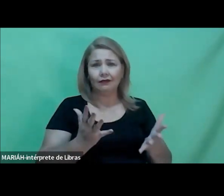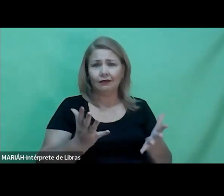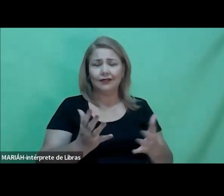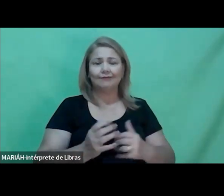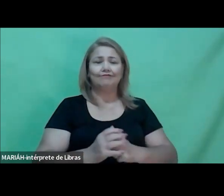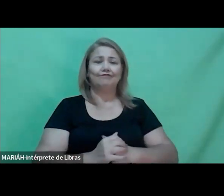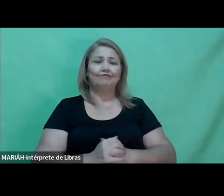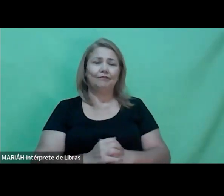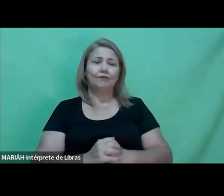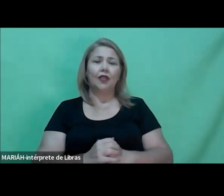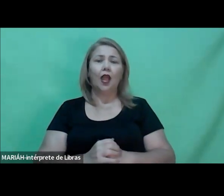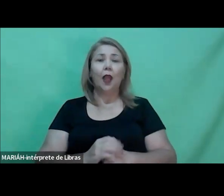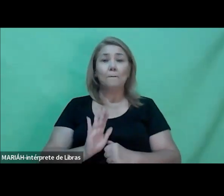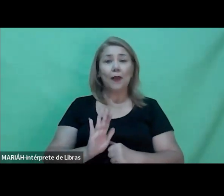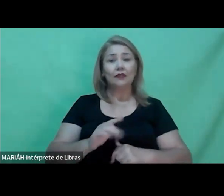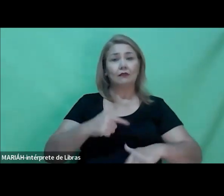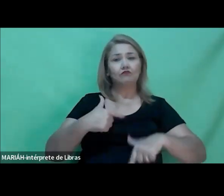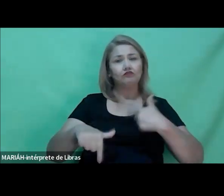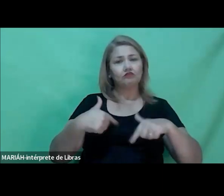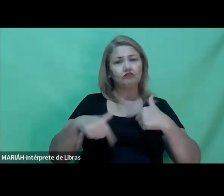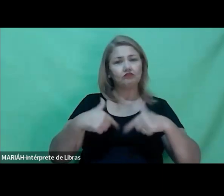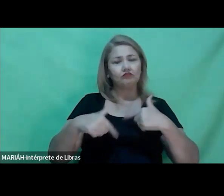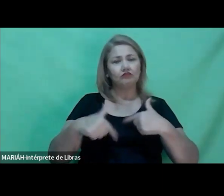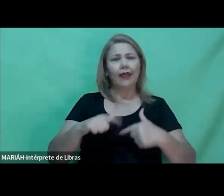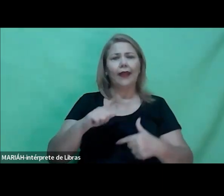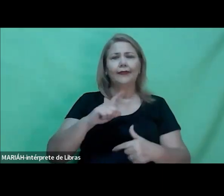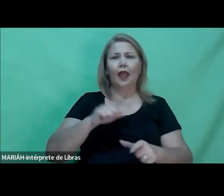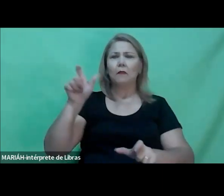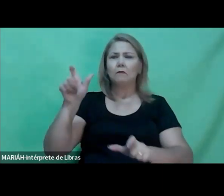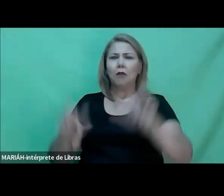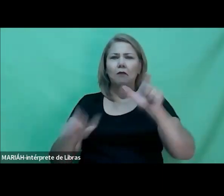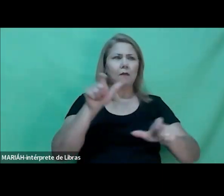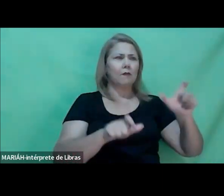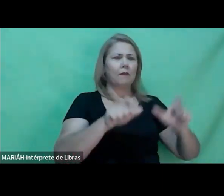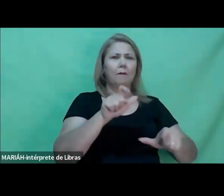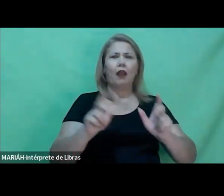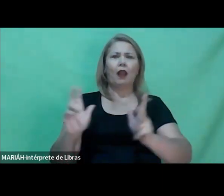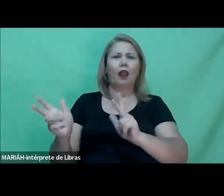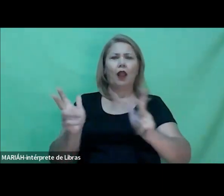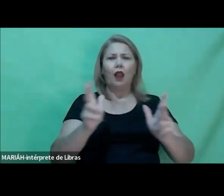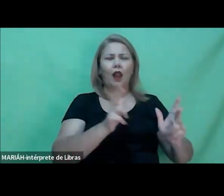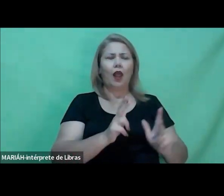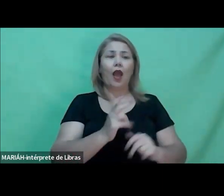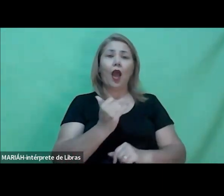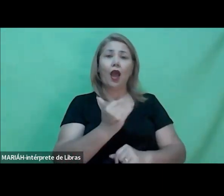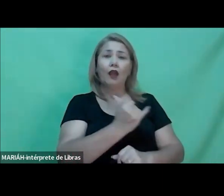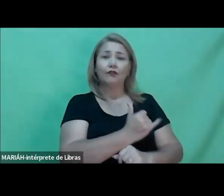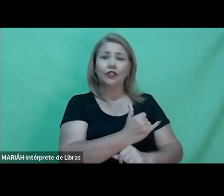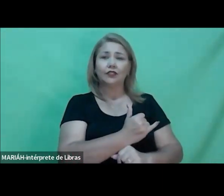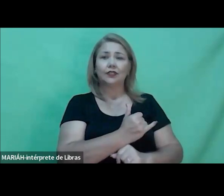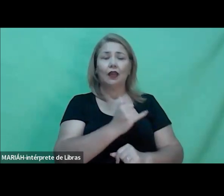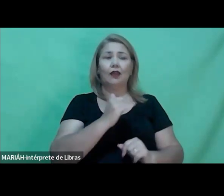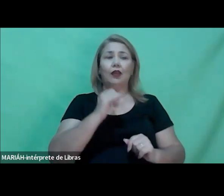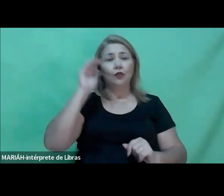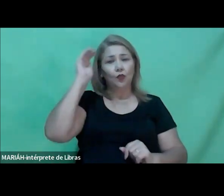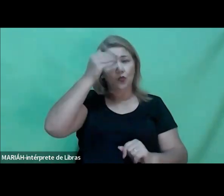trabajando en un servicio en el que hay varios personas hablando Siempre hay que indicar a la persona sordo ciega